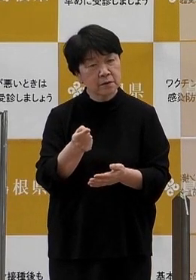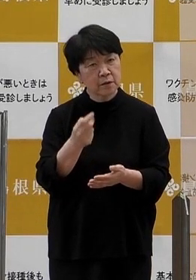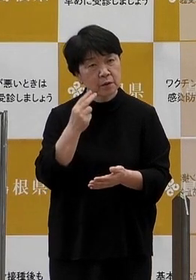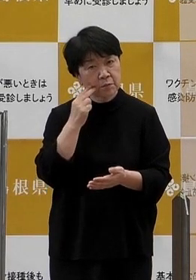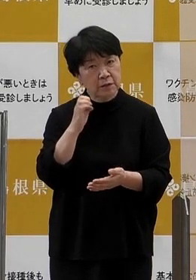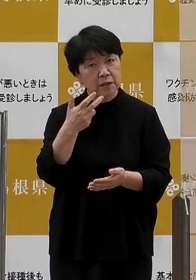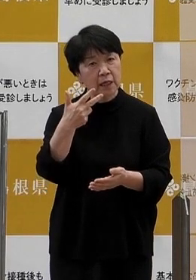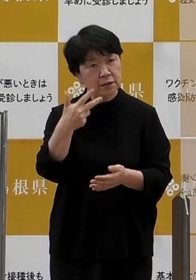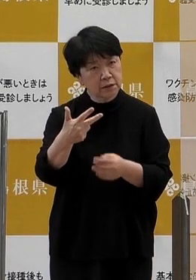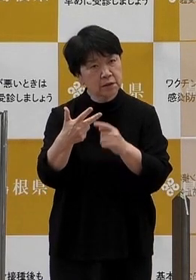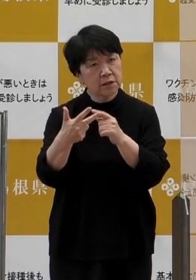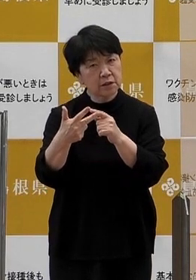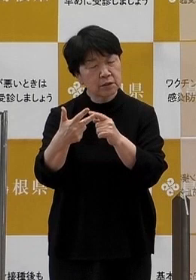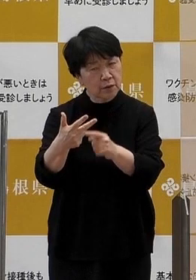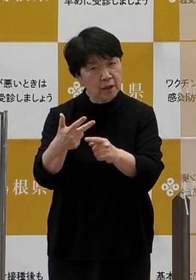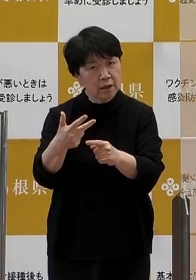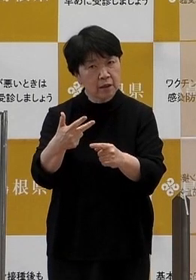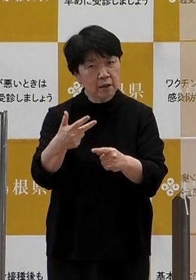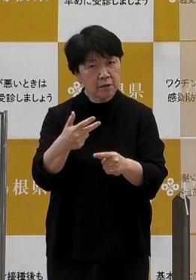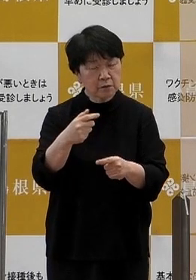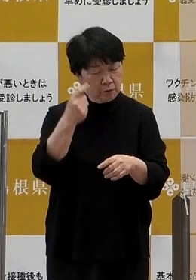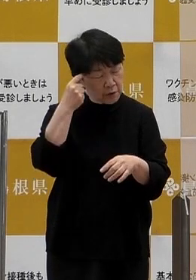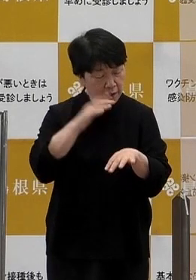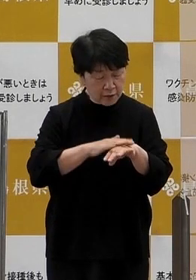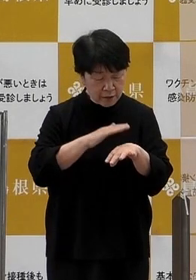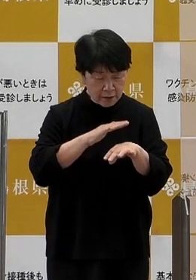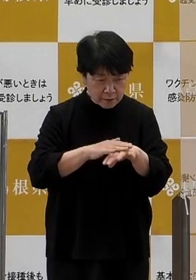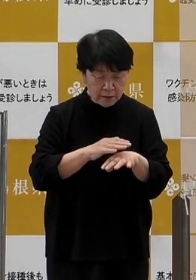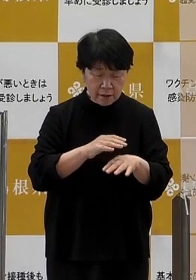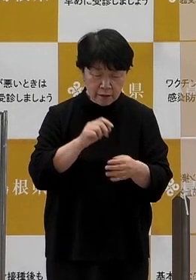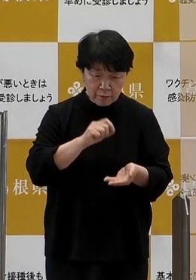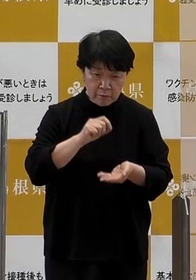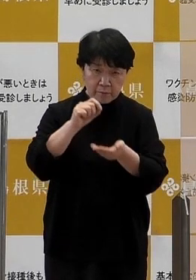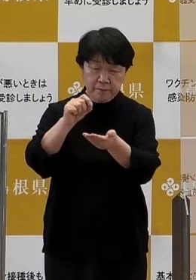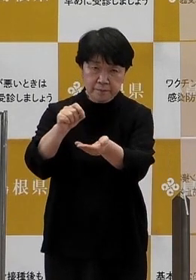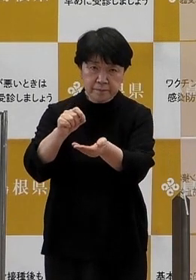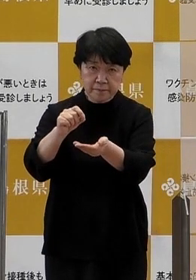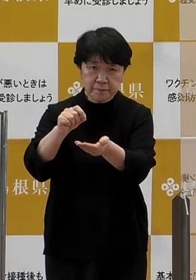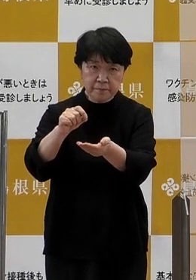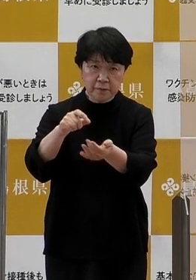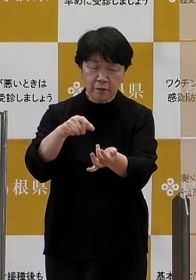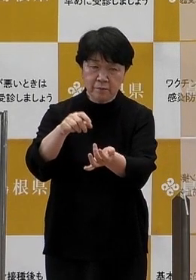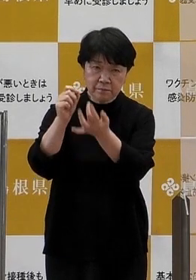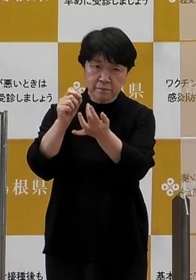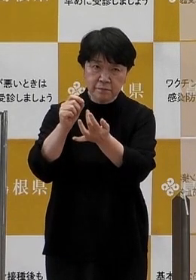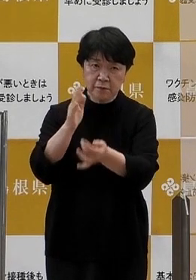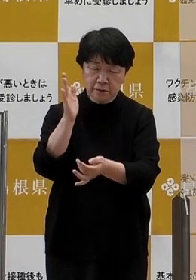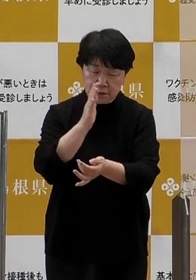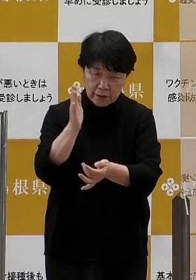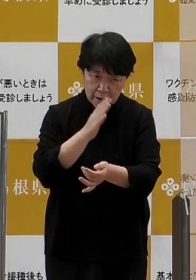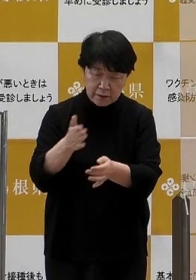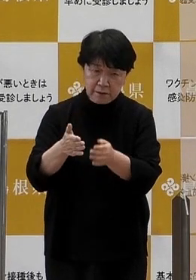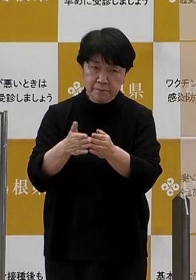接算において採用されるに至っていないという残念で厳しい状況にあるというところであります。